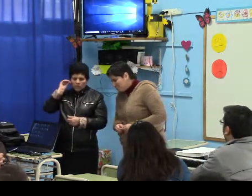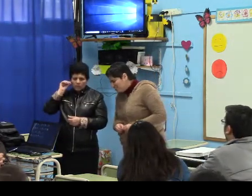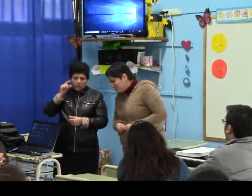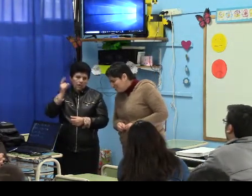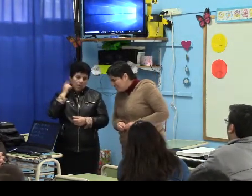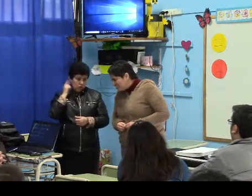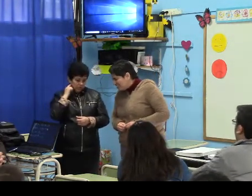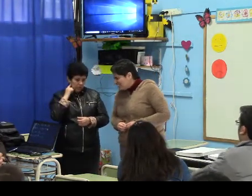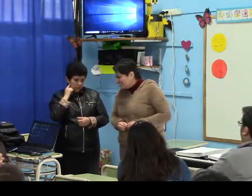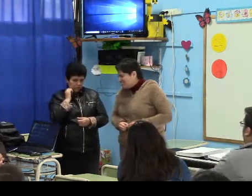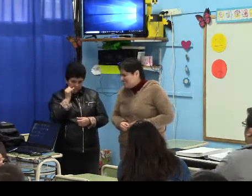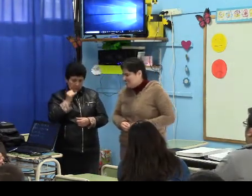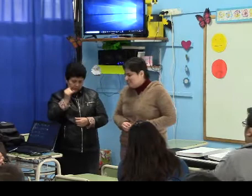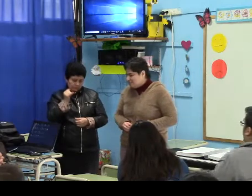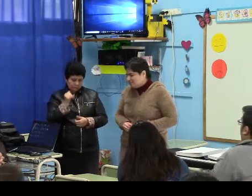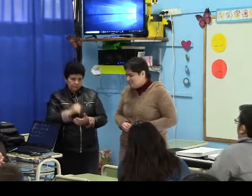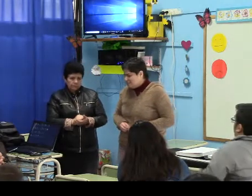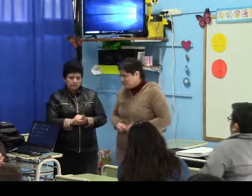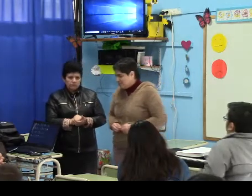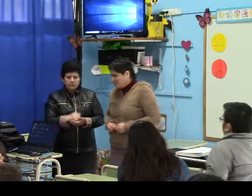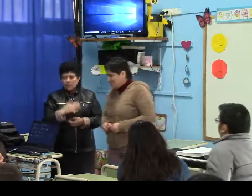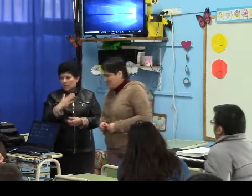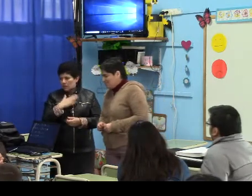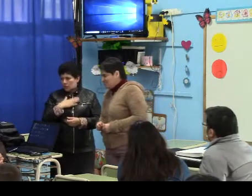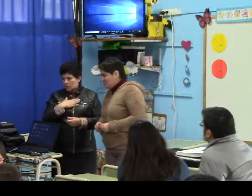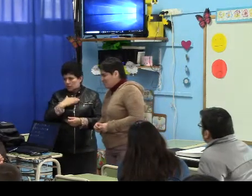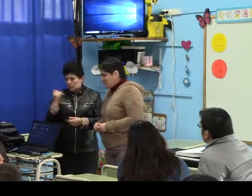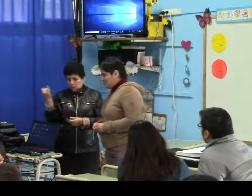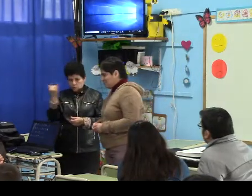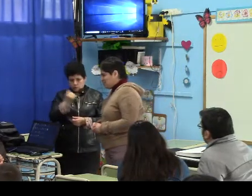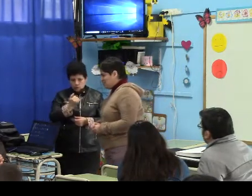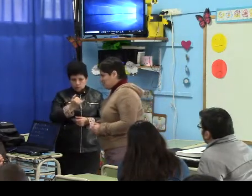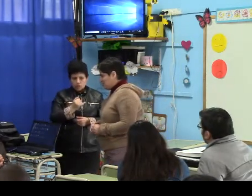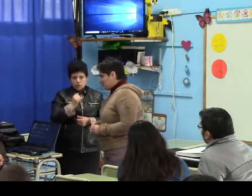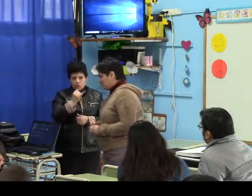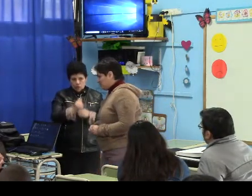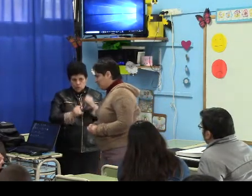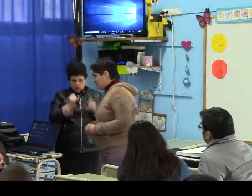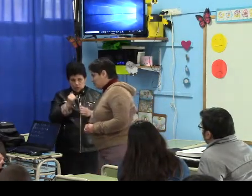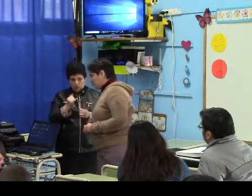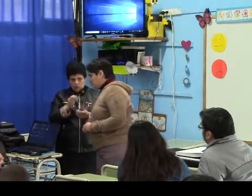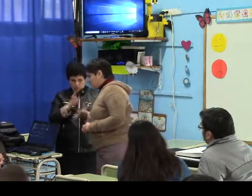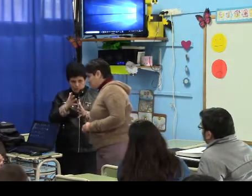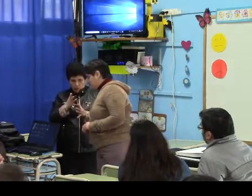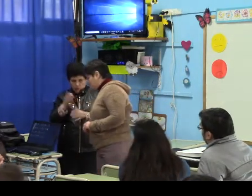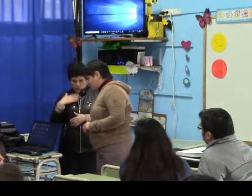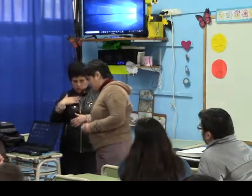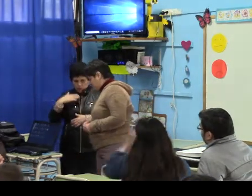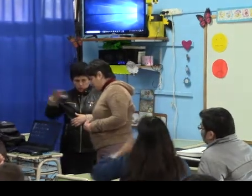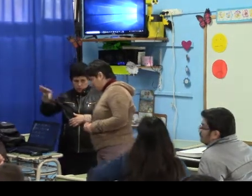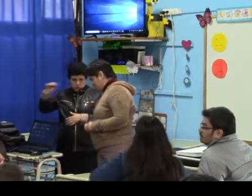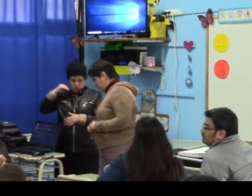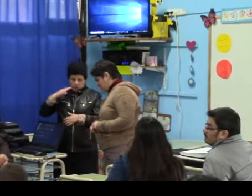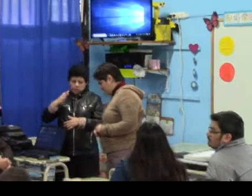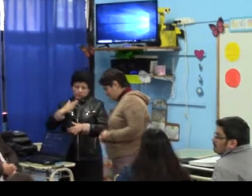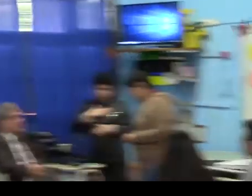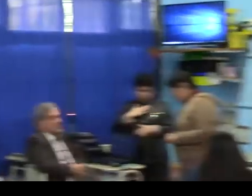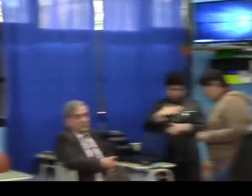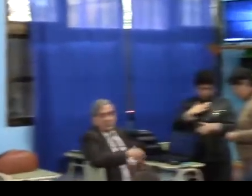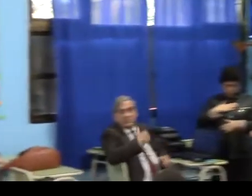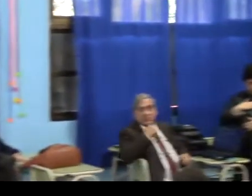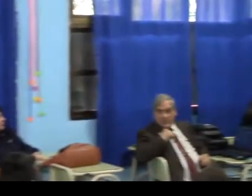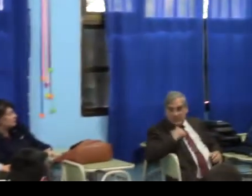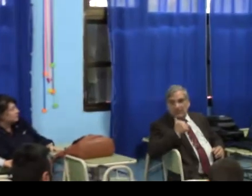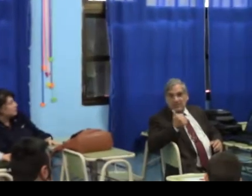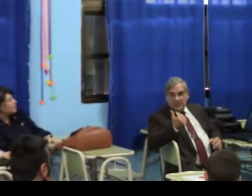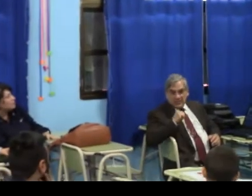de circunstancias. Yo te comento cuál es mi uso de los audios. Sí. Por ahí, como tengo desde mi casa hasta el trabajo un